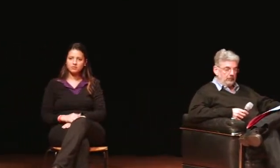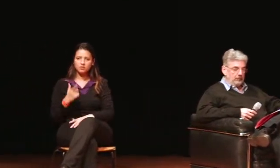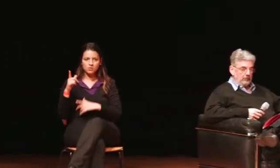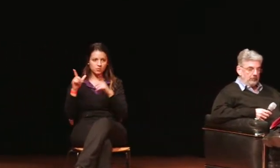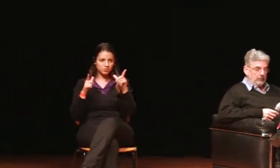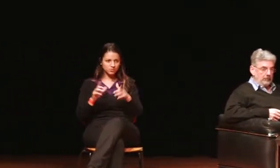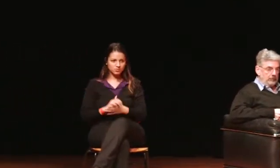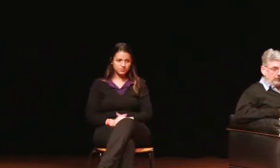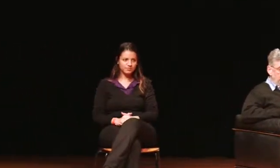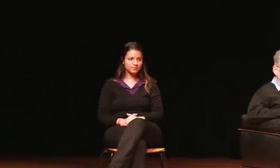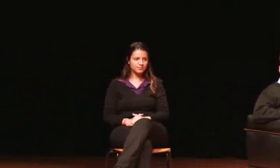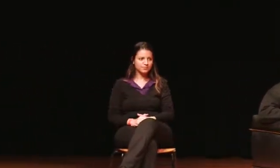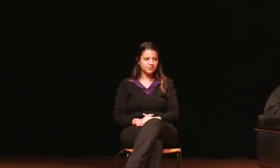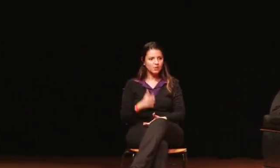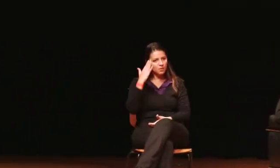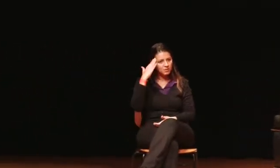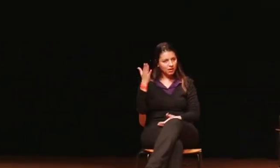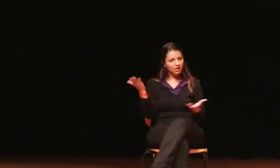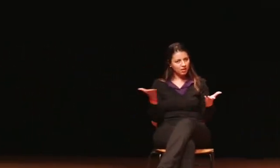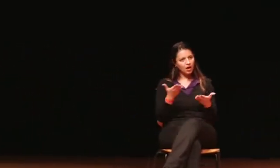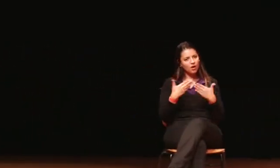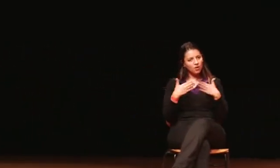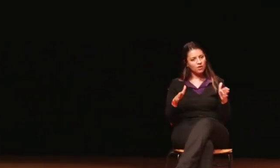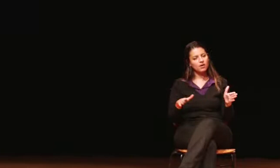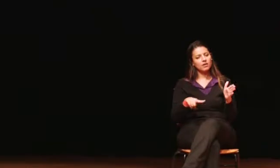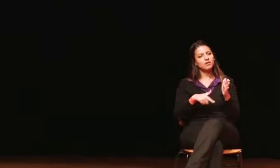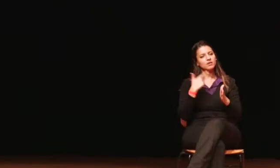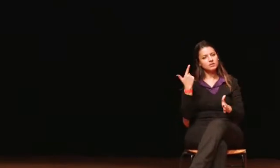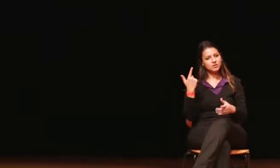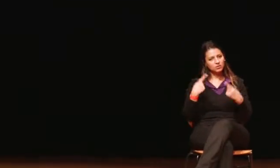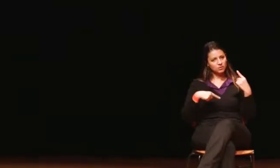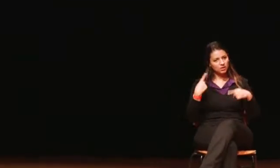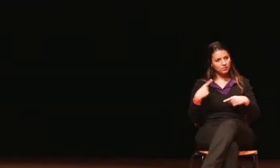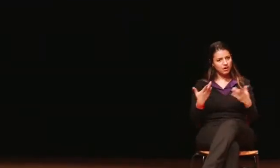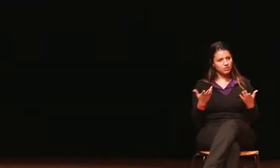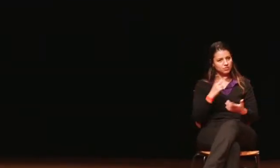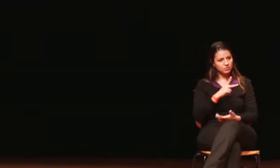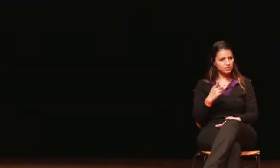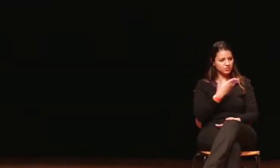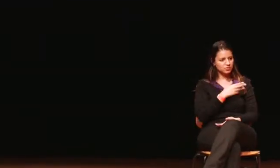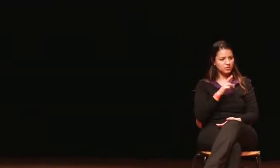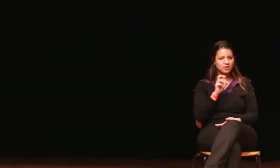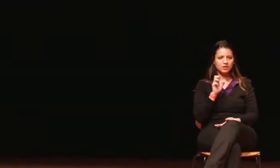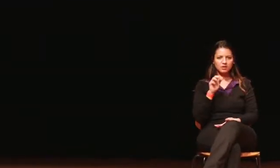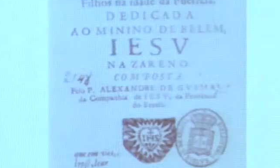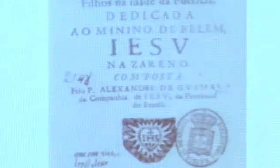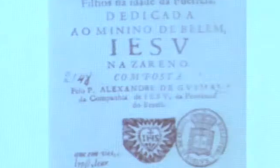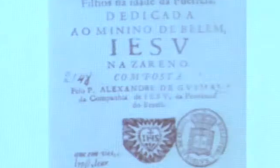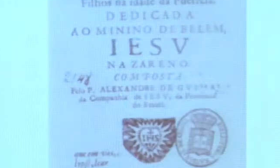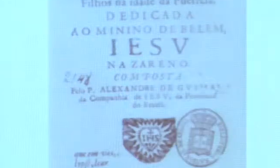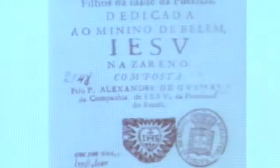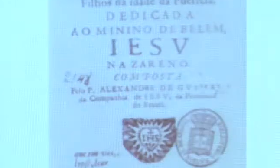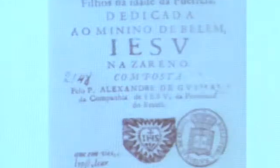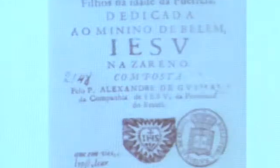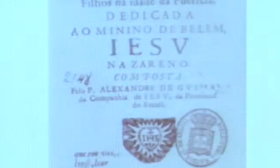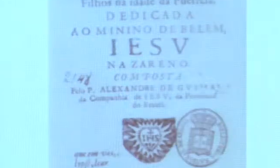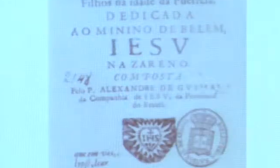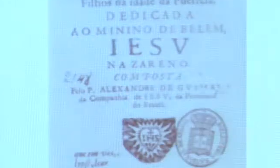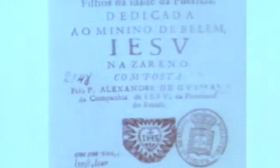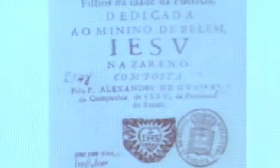Então, obrigado. Vamos dar início a essa segunda fase do debate com o professor Renato. Boa